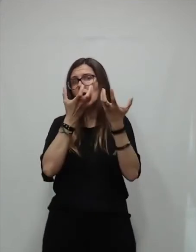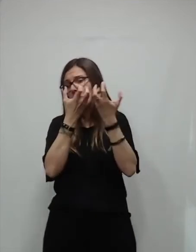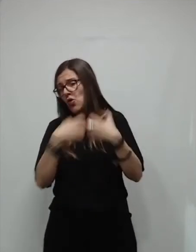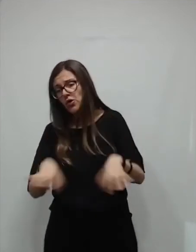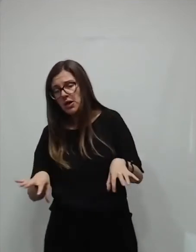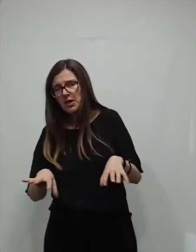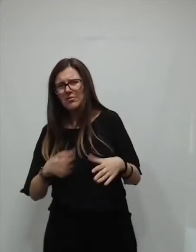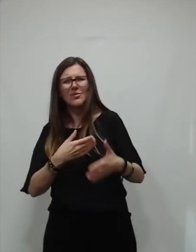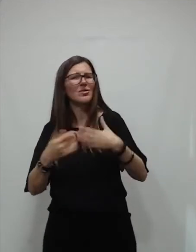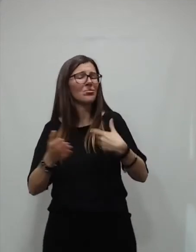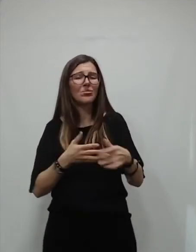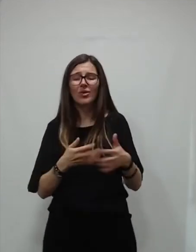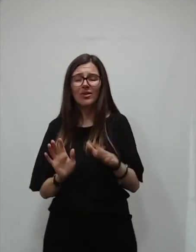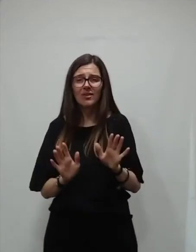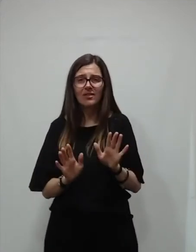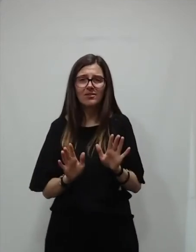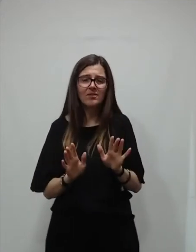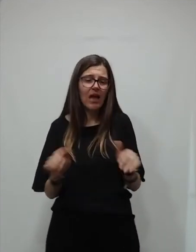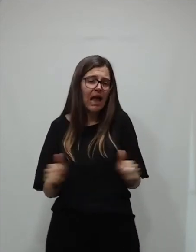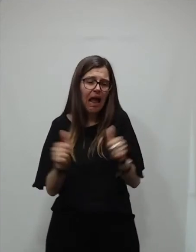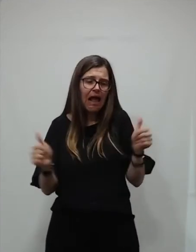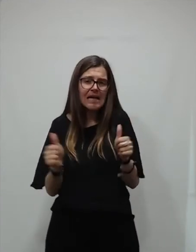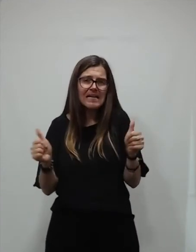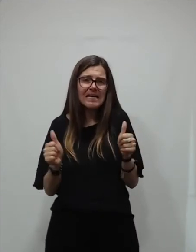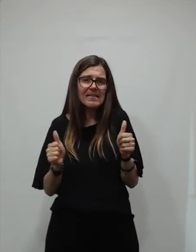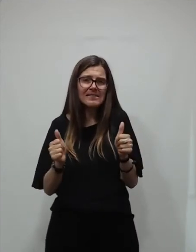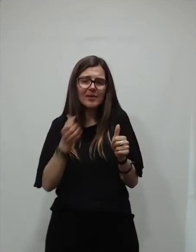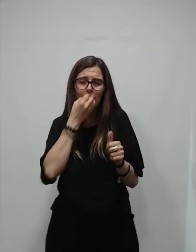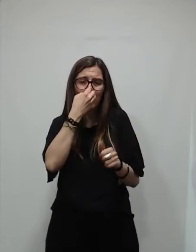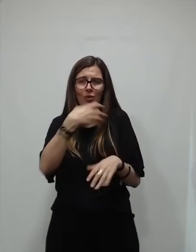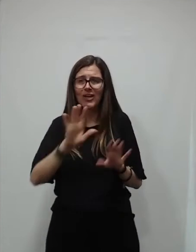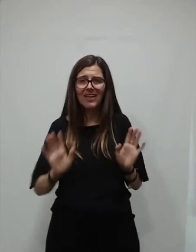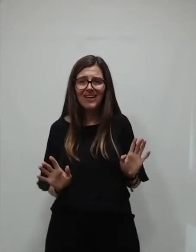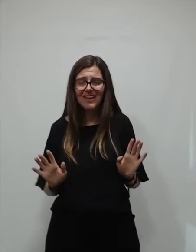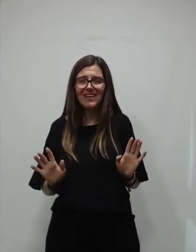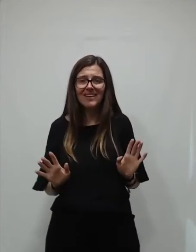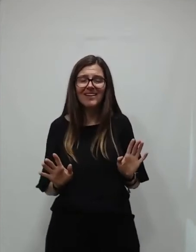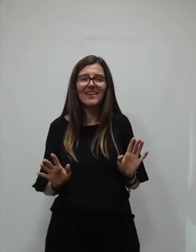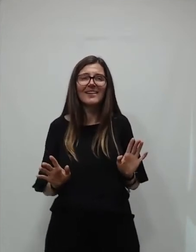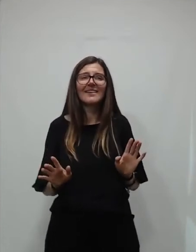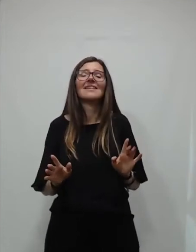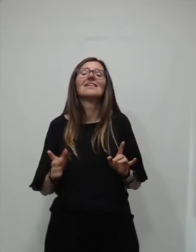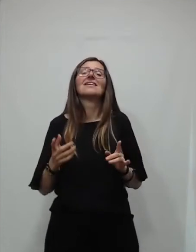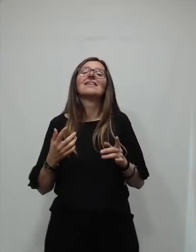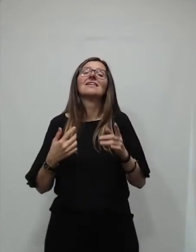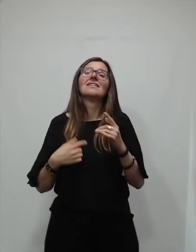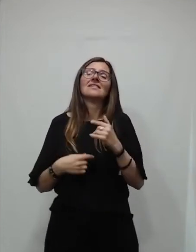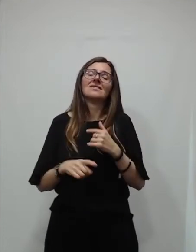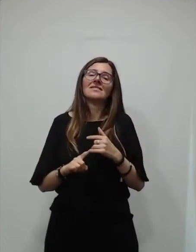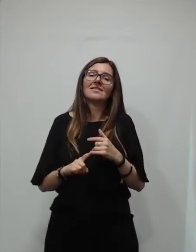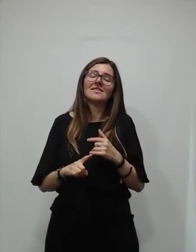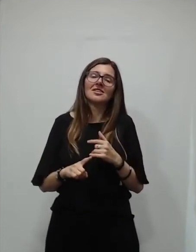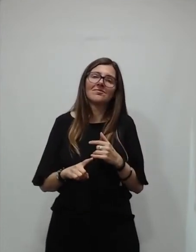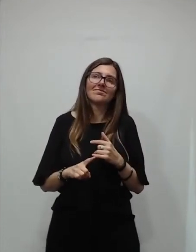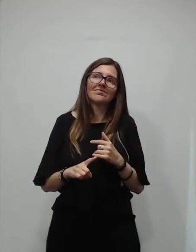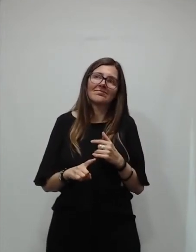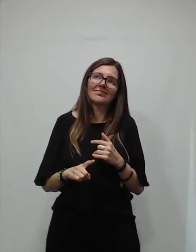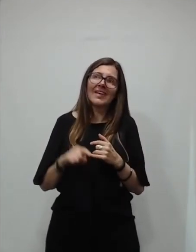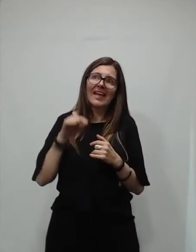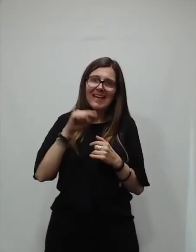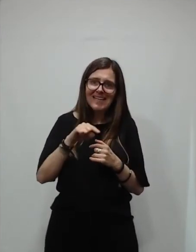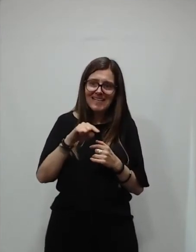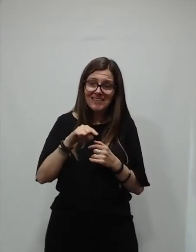la inimputabilidad, sino también la incapacidad de poder entender lo que sucede en un proceso. Imagínense, ya es una causal para que ese proceso no